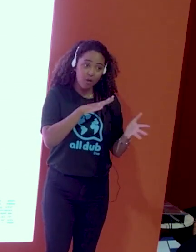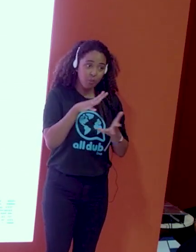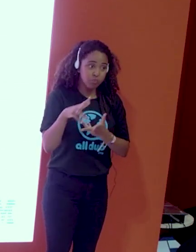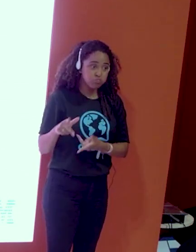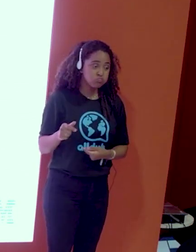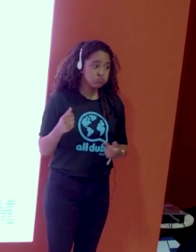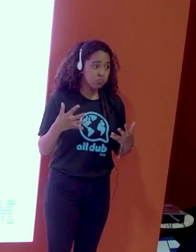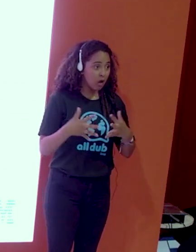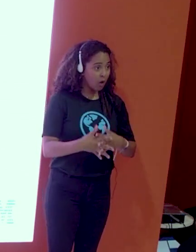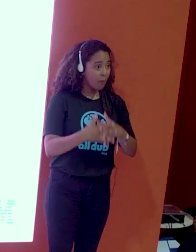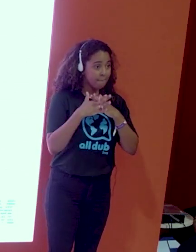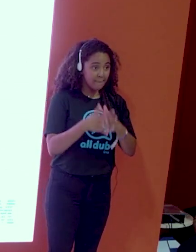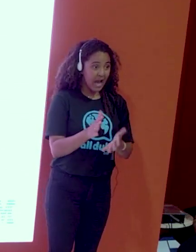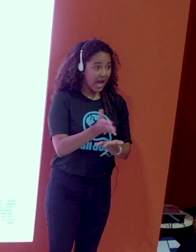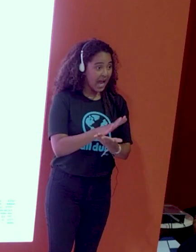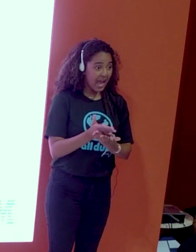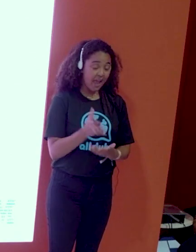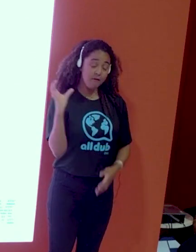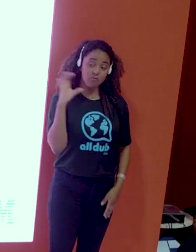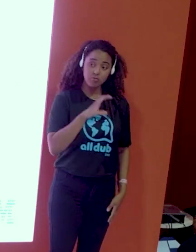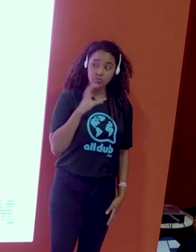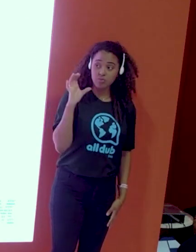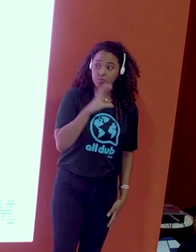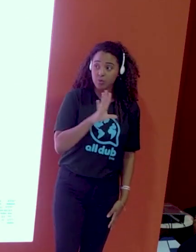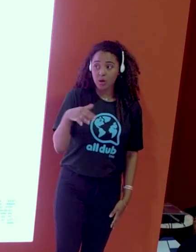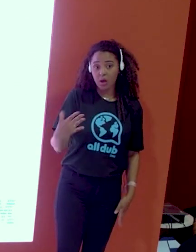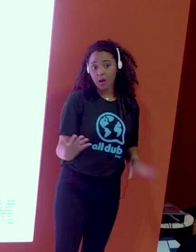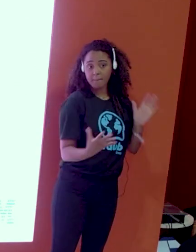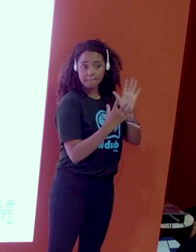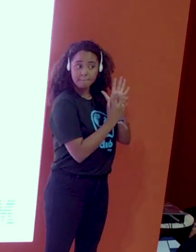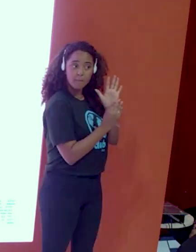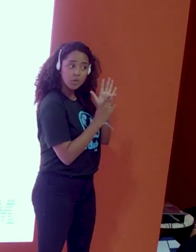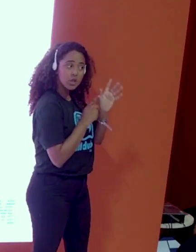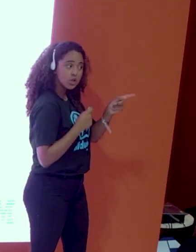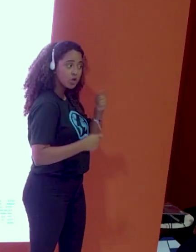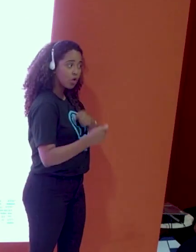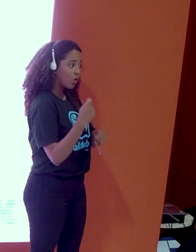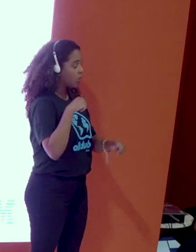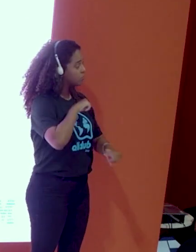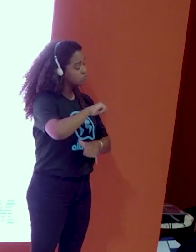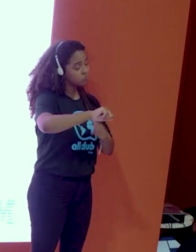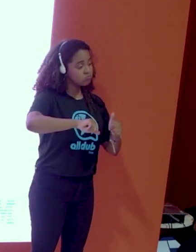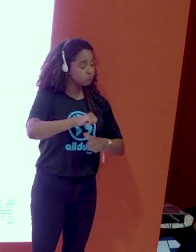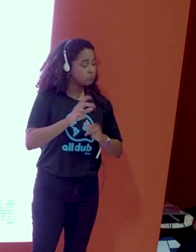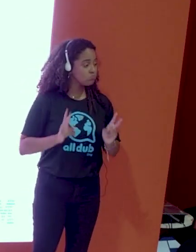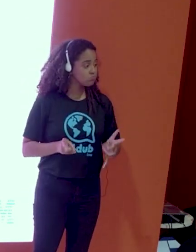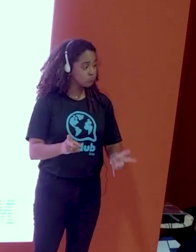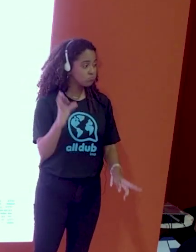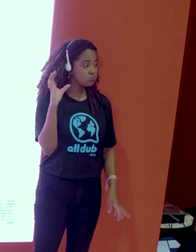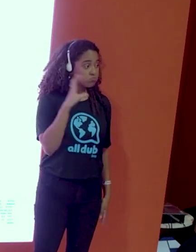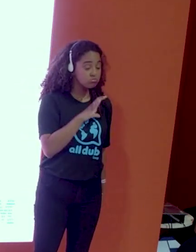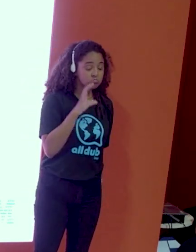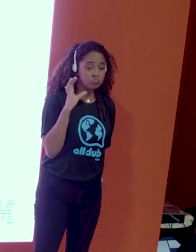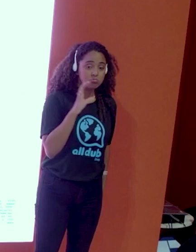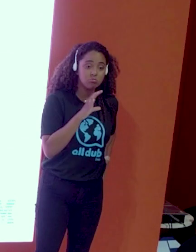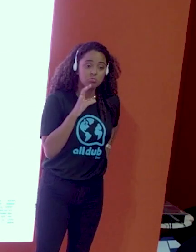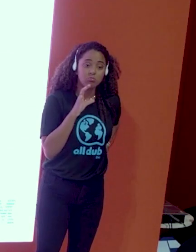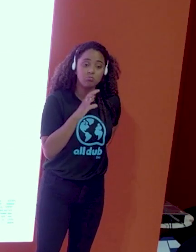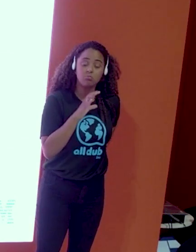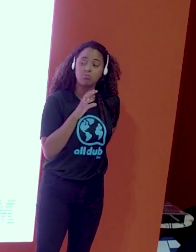complexo, híbrido, veloz, em que os modelos de negócio mudam com uma velocidade muito